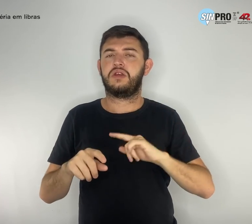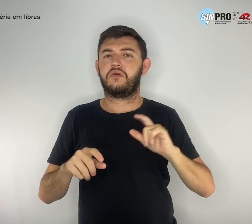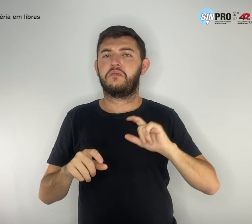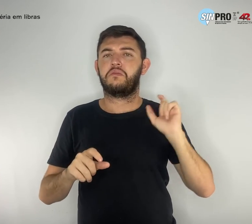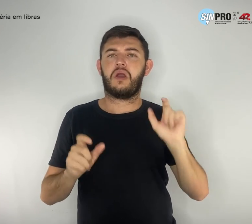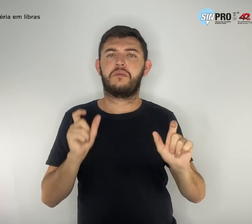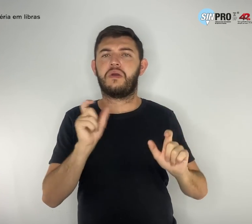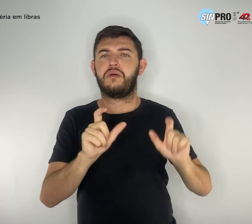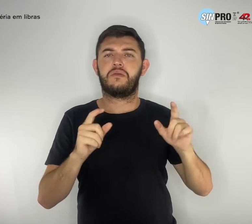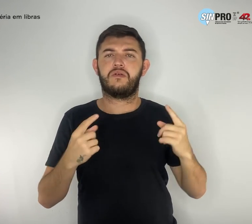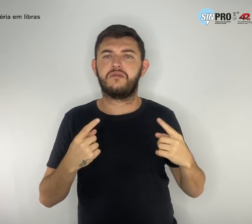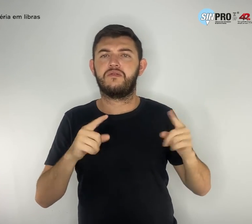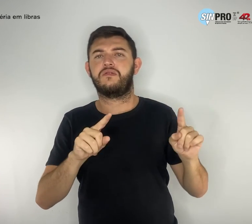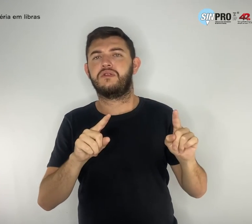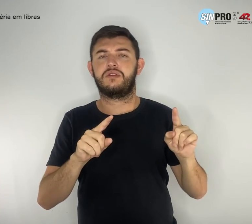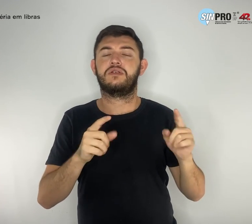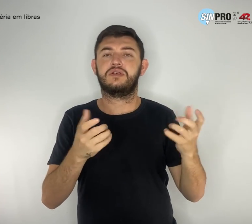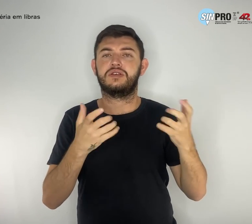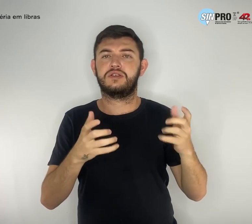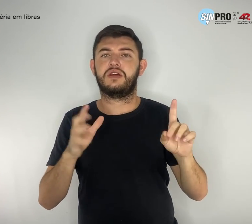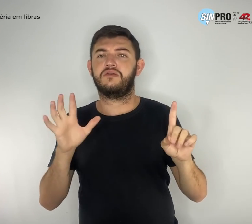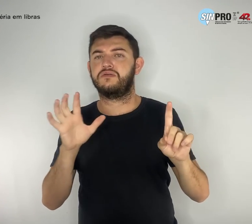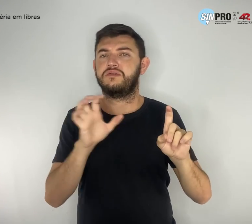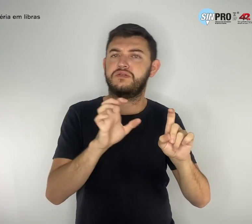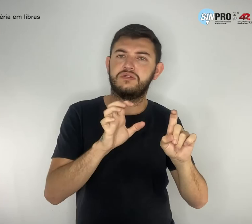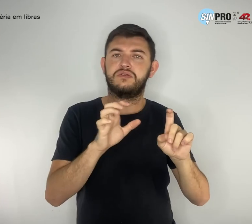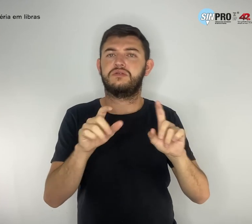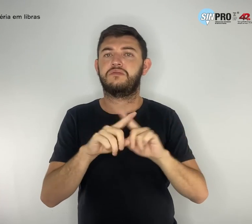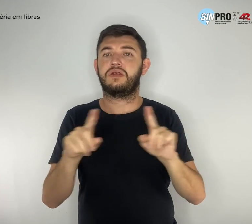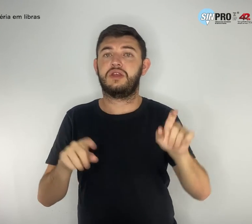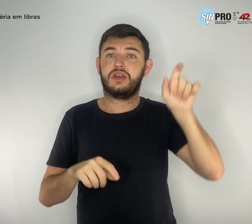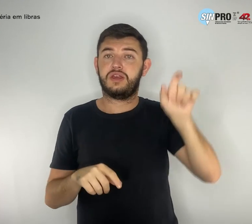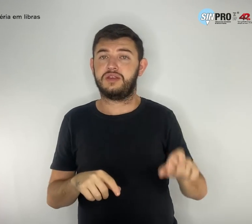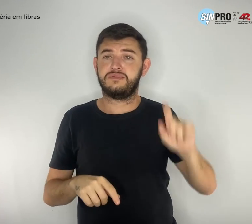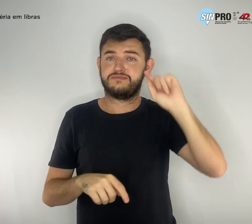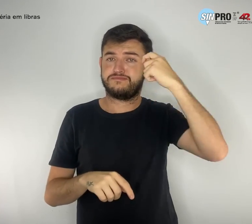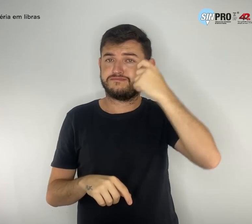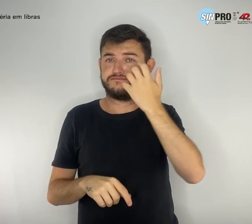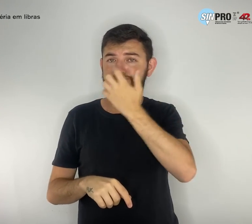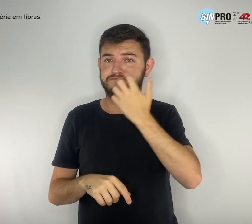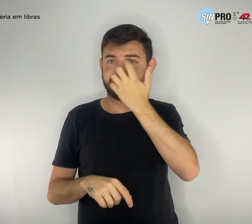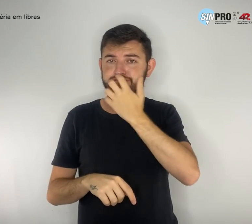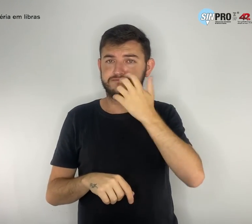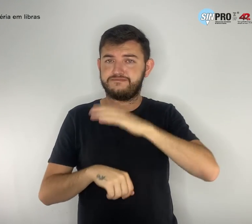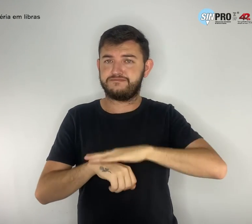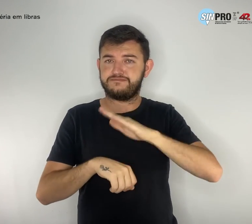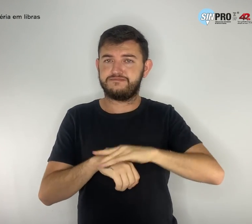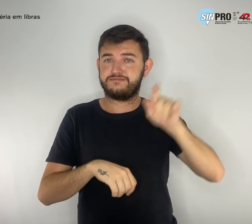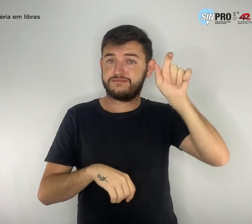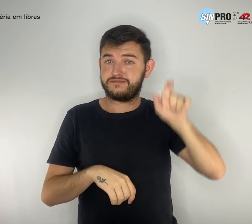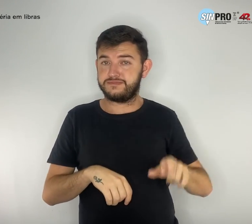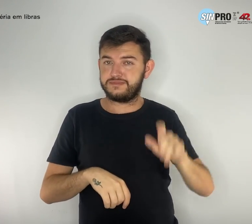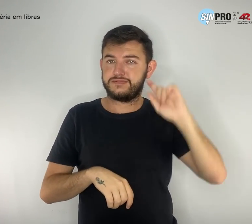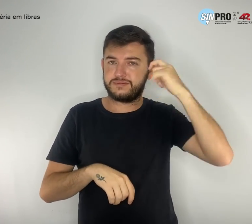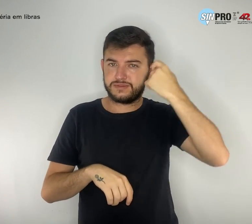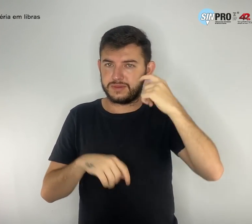é negro, sua música é negra. Mesmo depois de abolida a